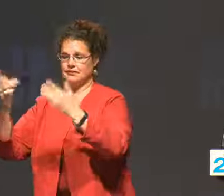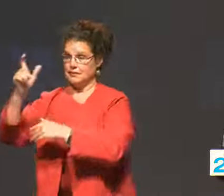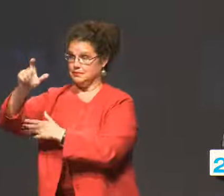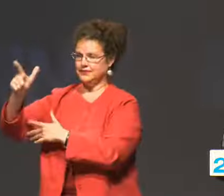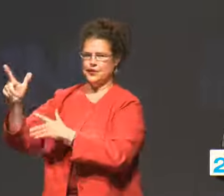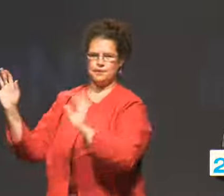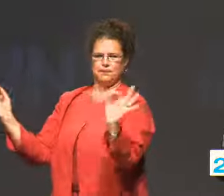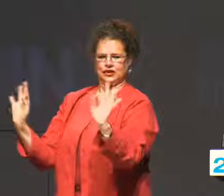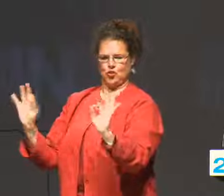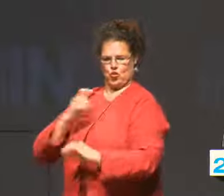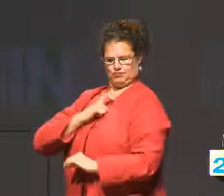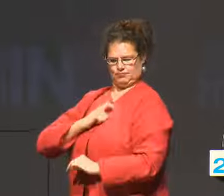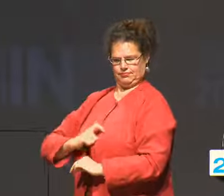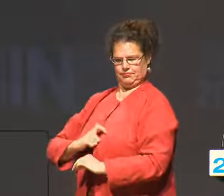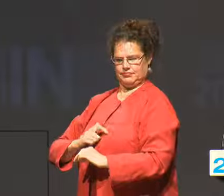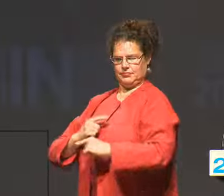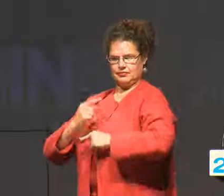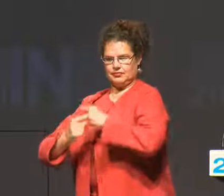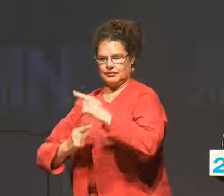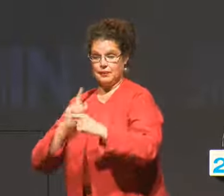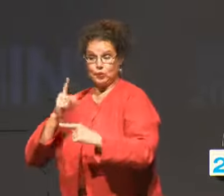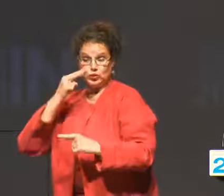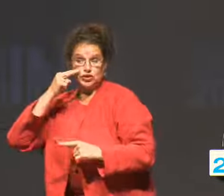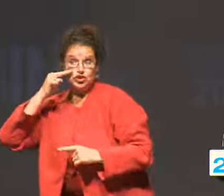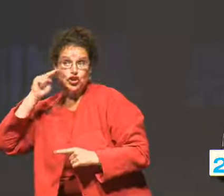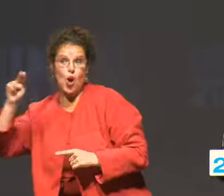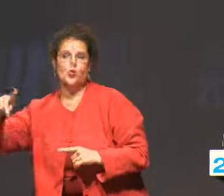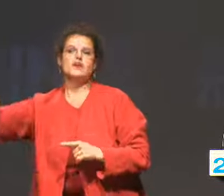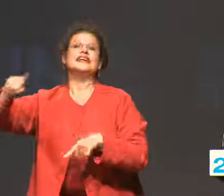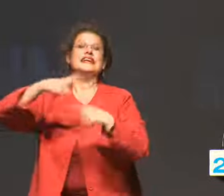Hochschule für Heilpädagogik in Zürich, da wo auch ich arbeite,